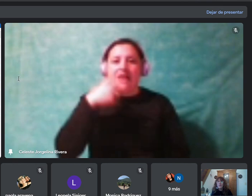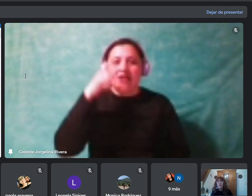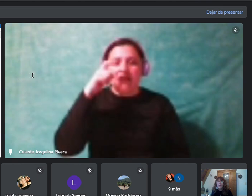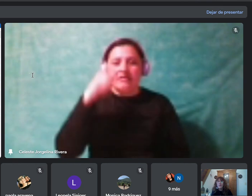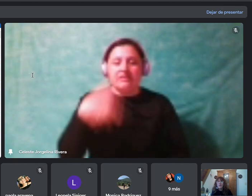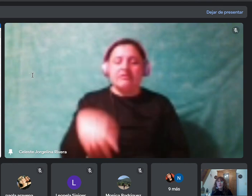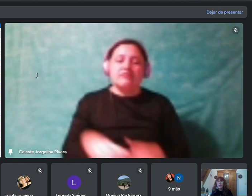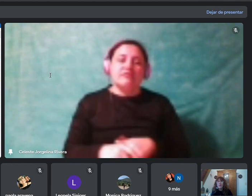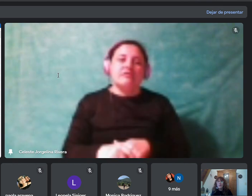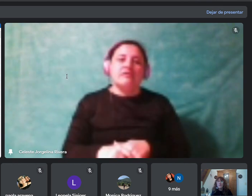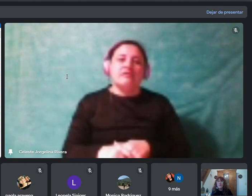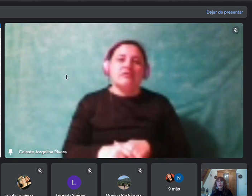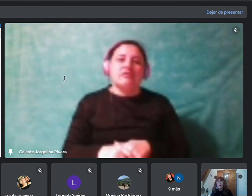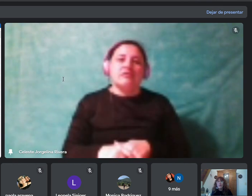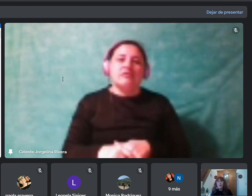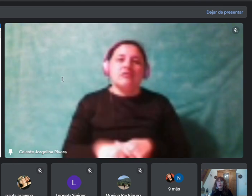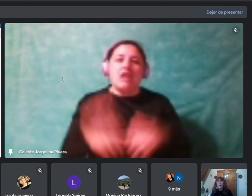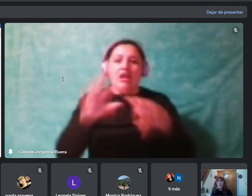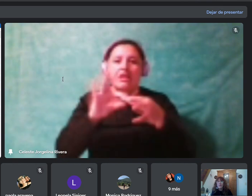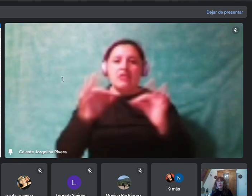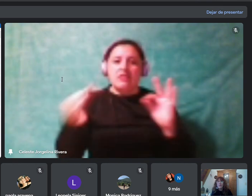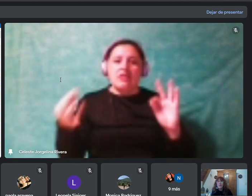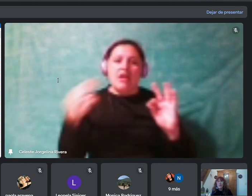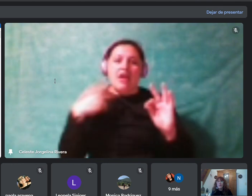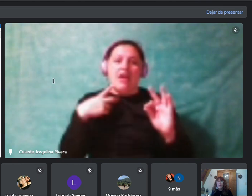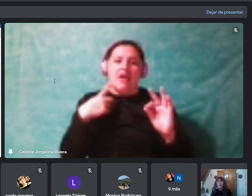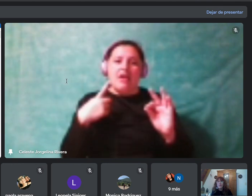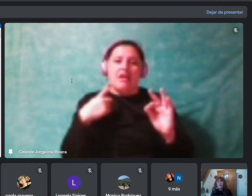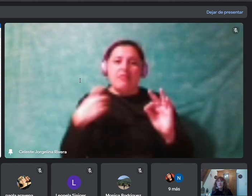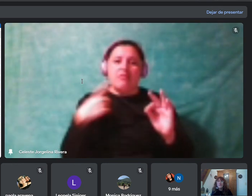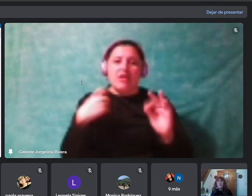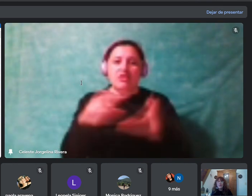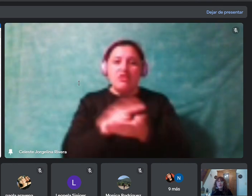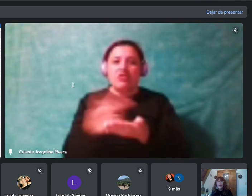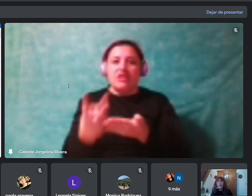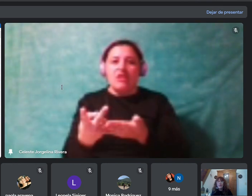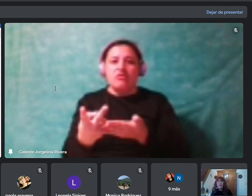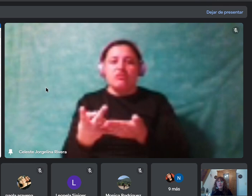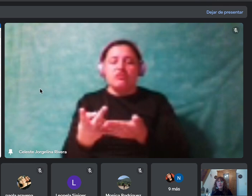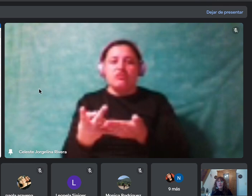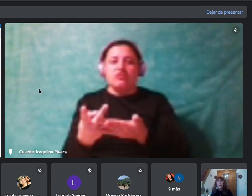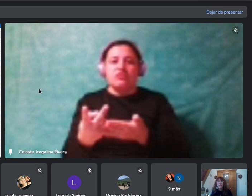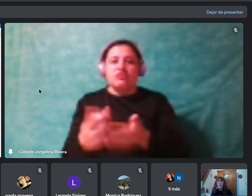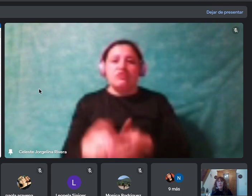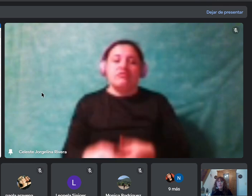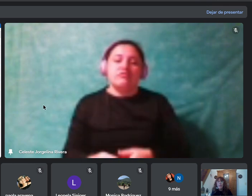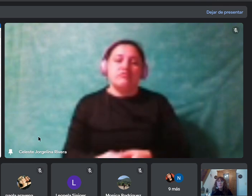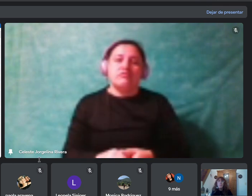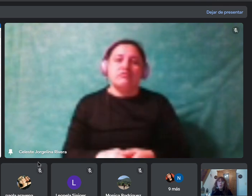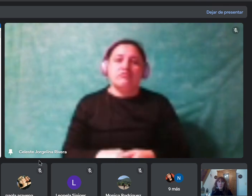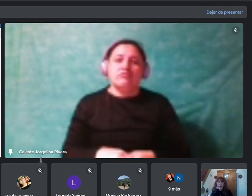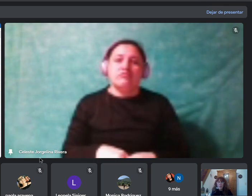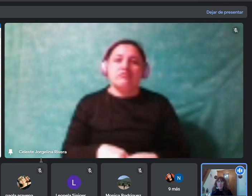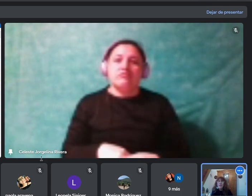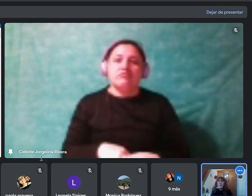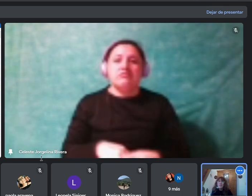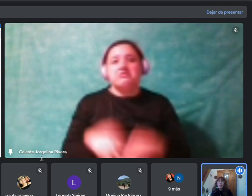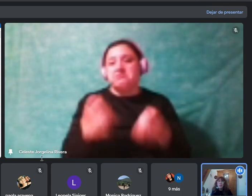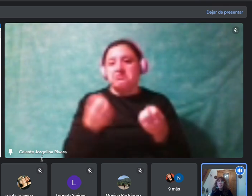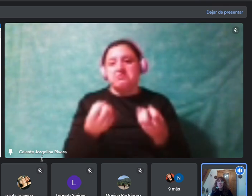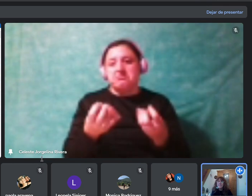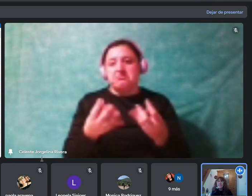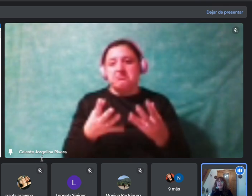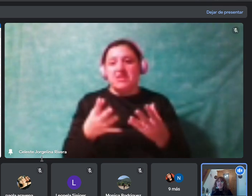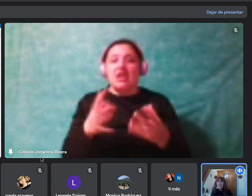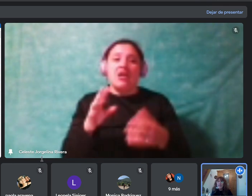y otras políticas destinadas o dirigidas al uso efectivo de las TICs. Muy bien. Sí,